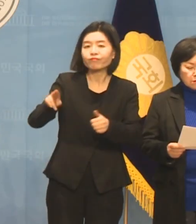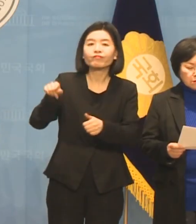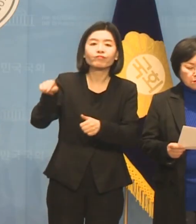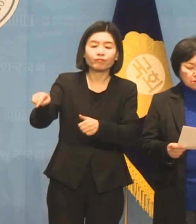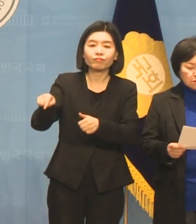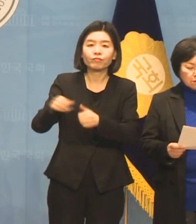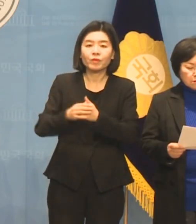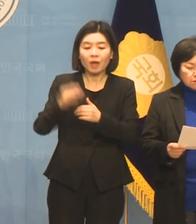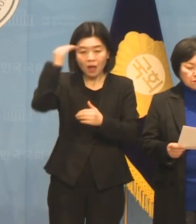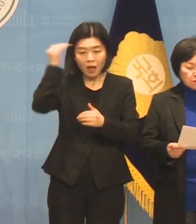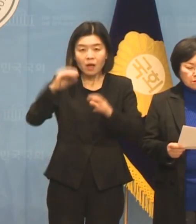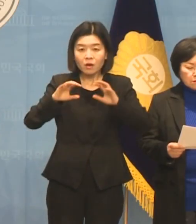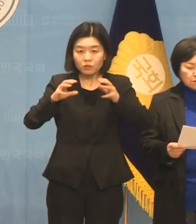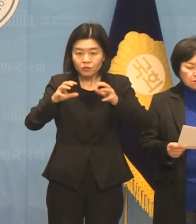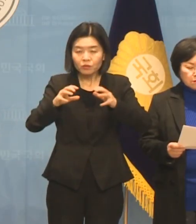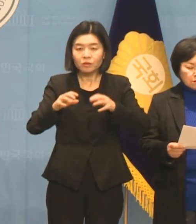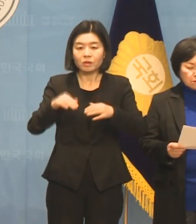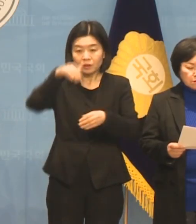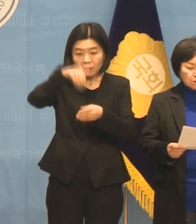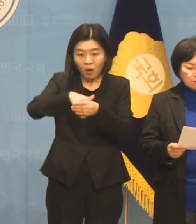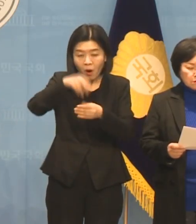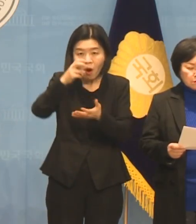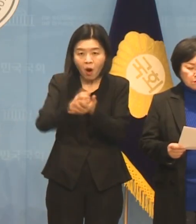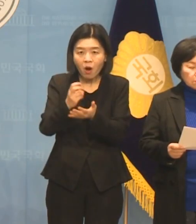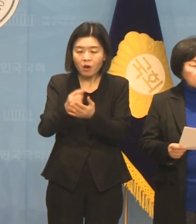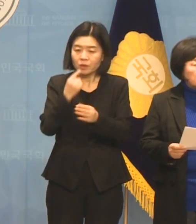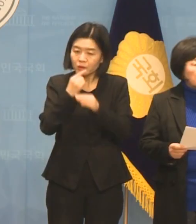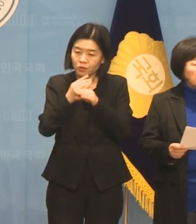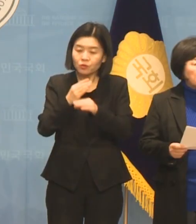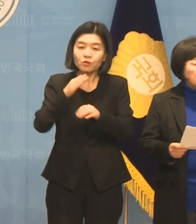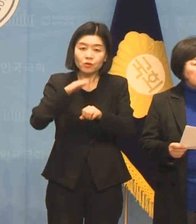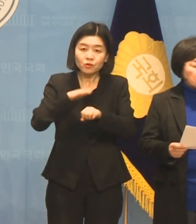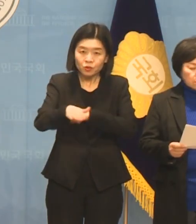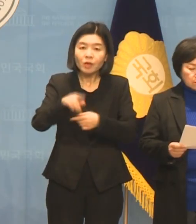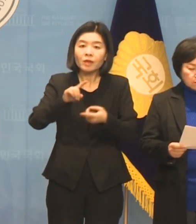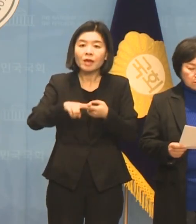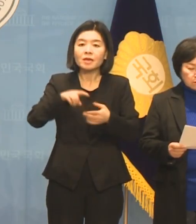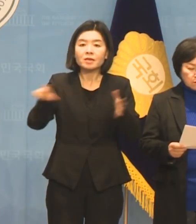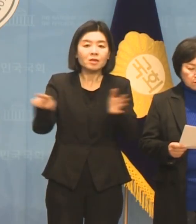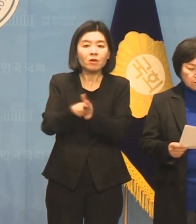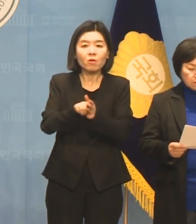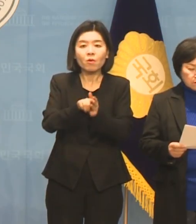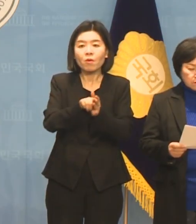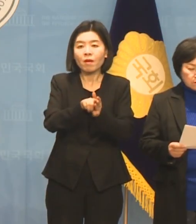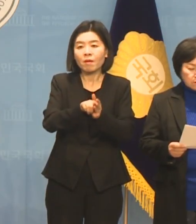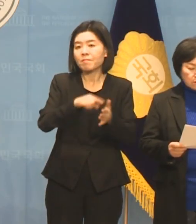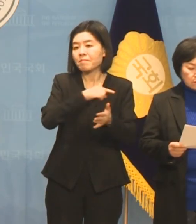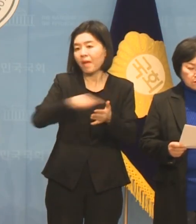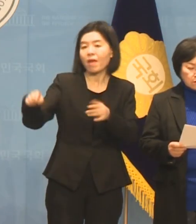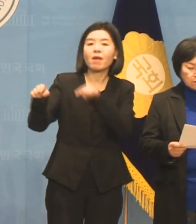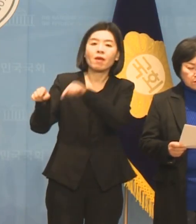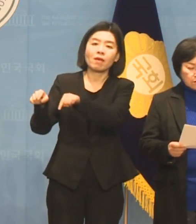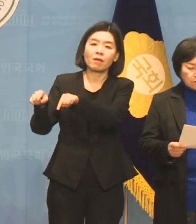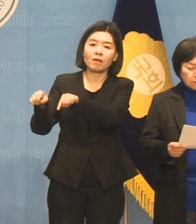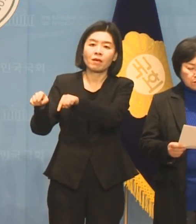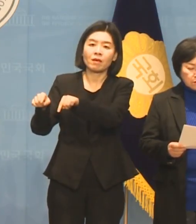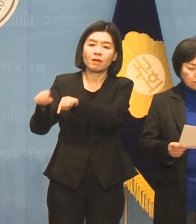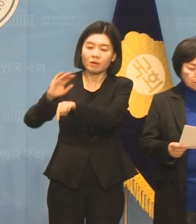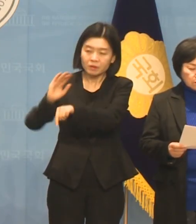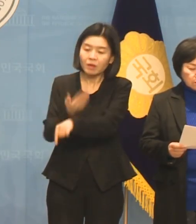아니라 대한민국의 선거제도와 민주주의 신뢰를 근본적으로 훼손하는 행위를 자행했습니다. 이에